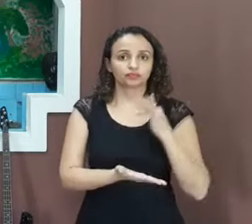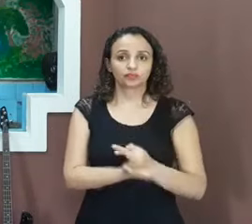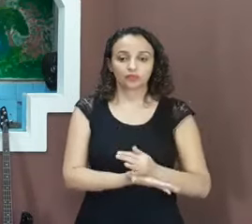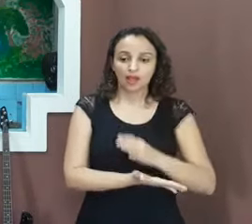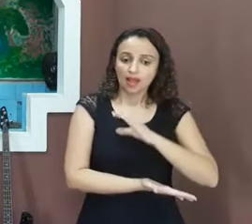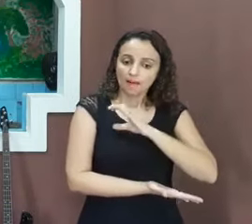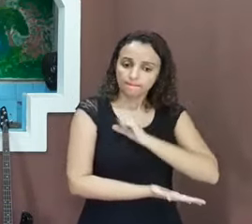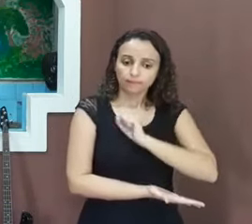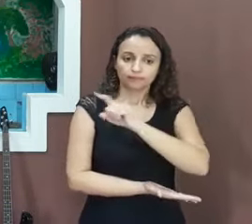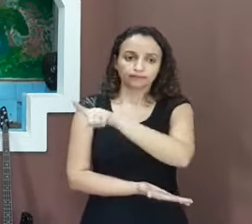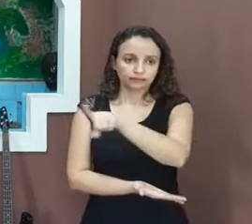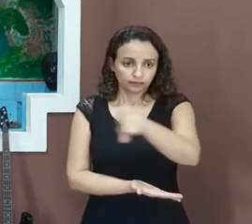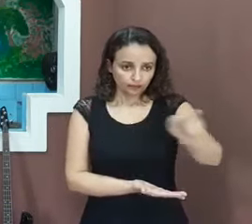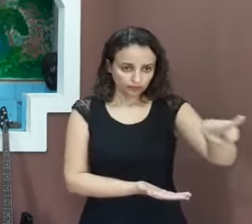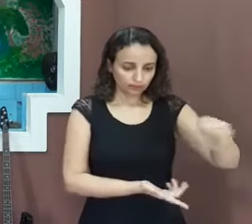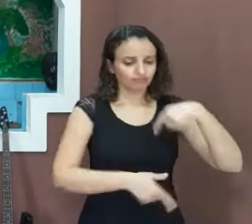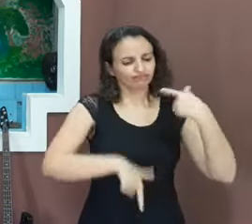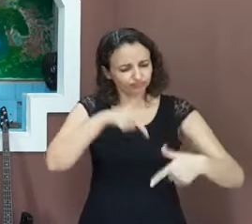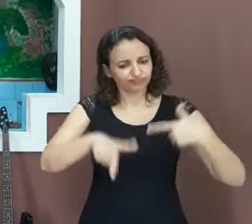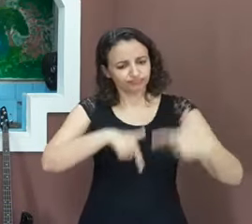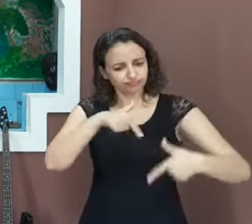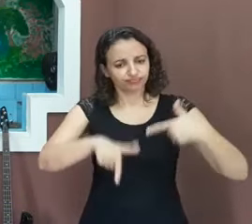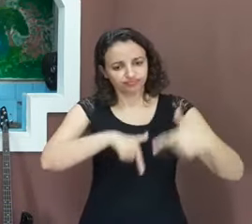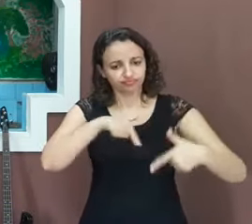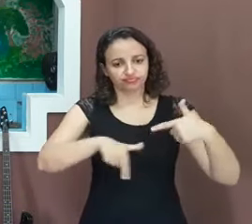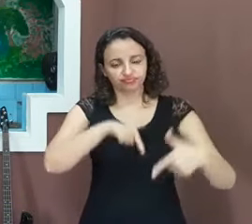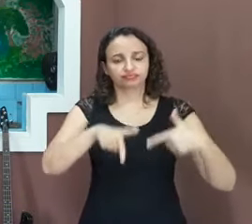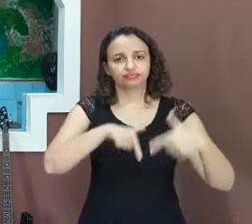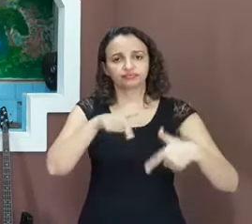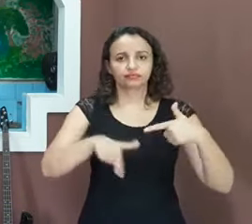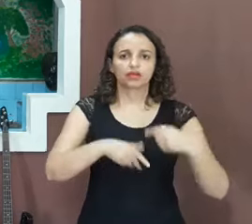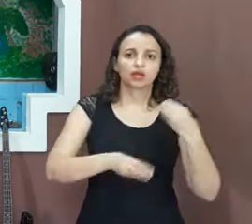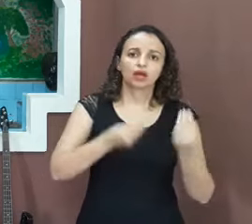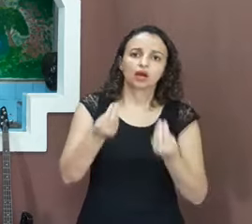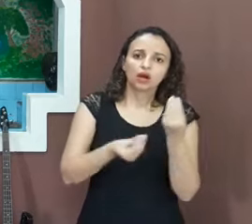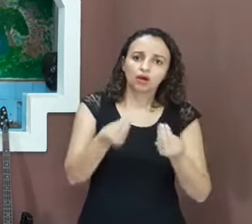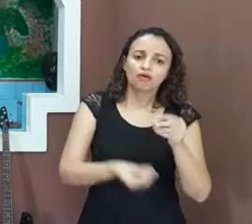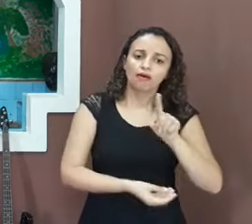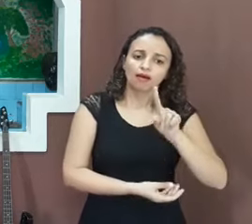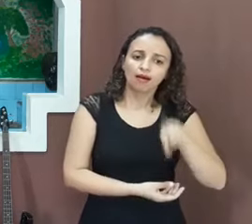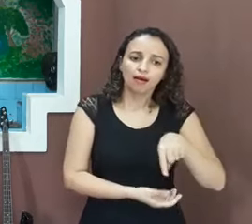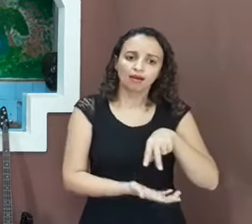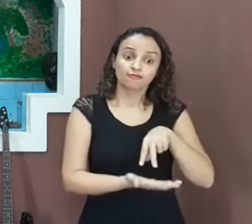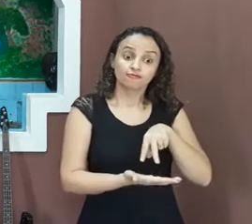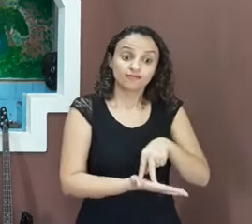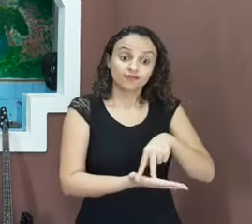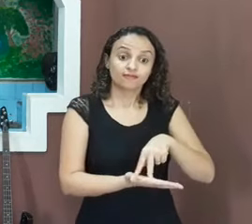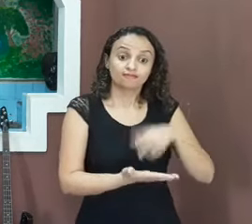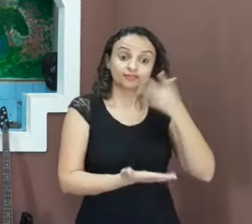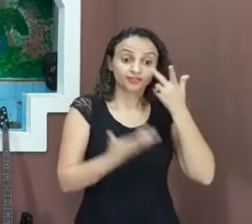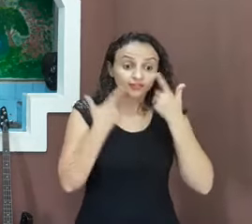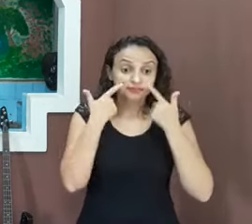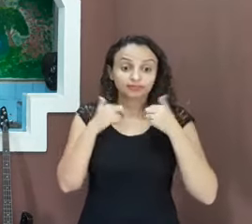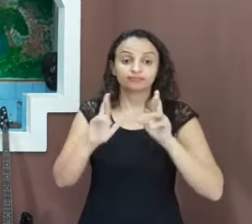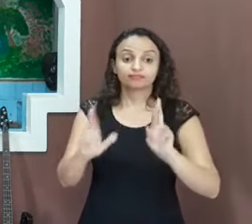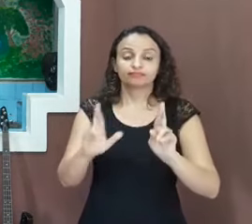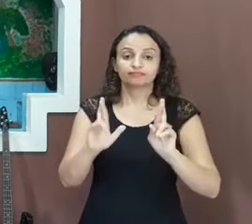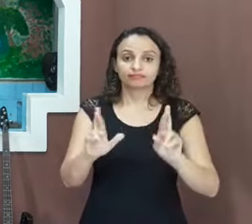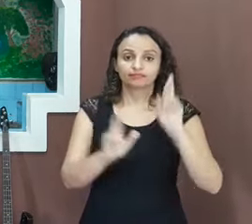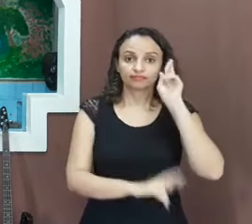os fez trabalhar tanto, e como é firme a esperança que vocês têm no nosso